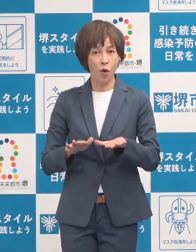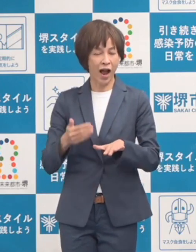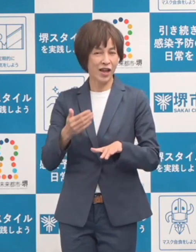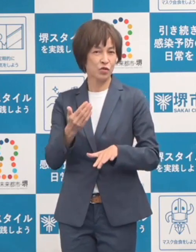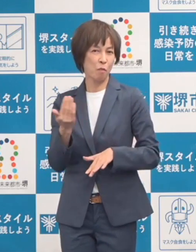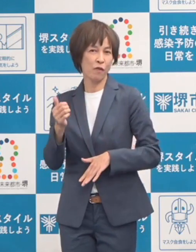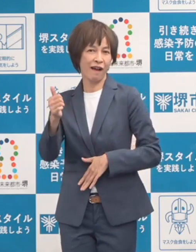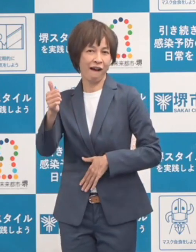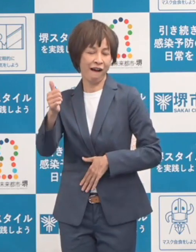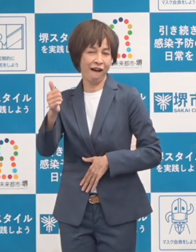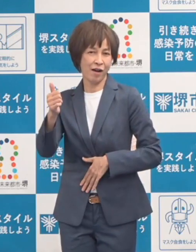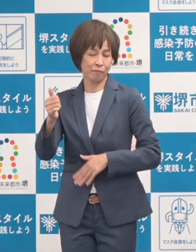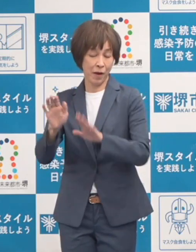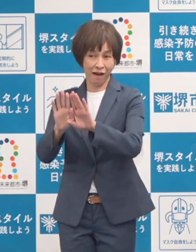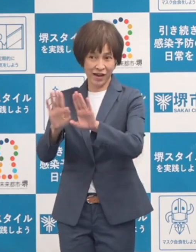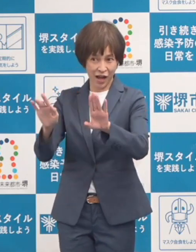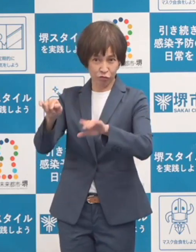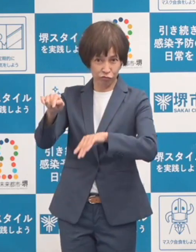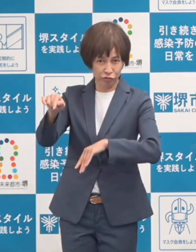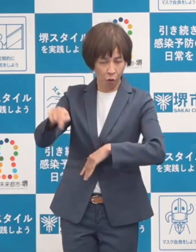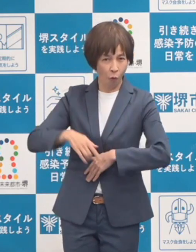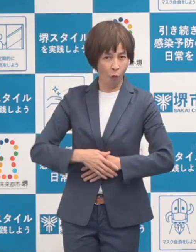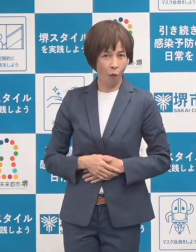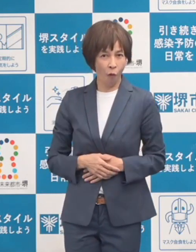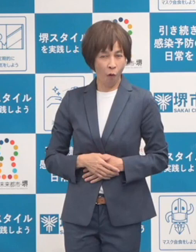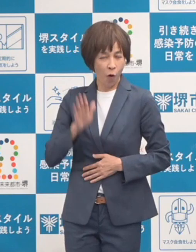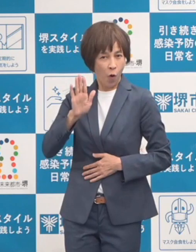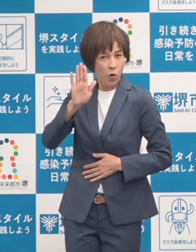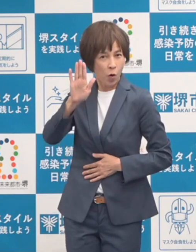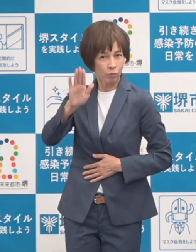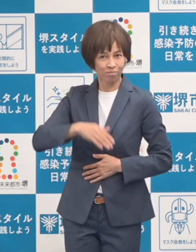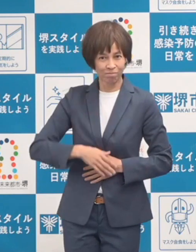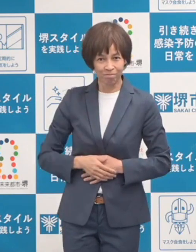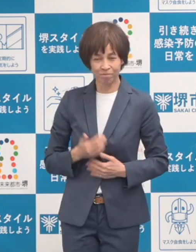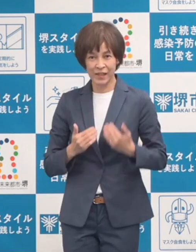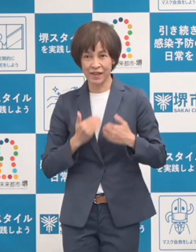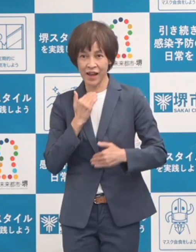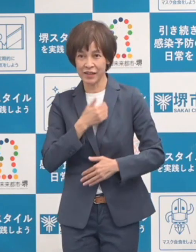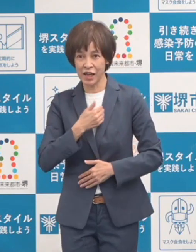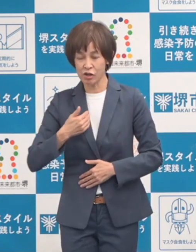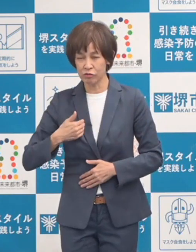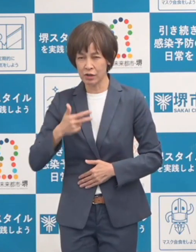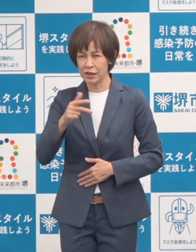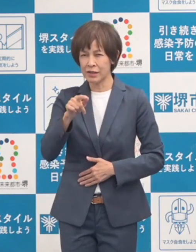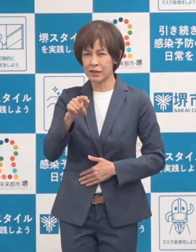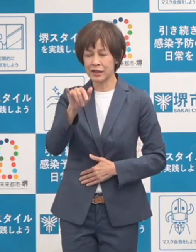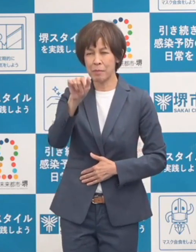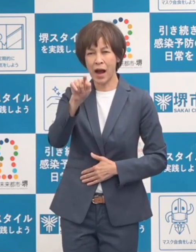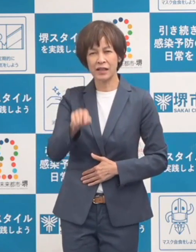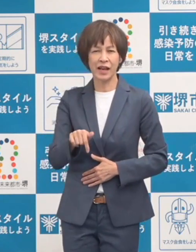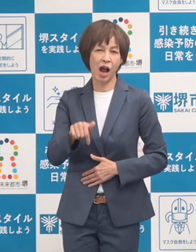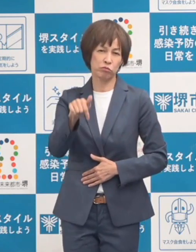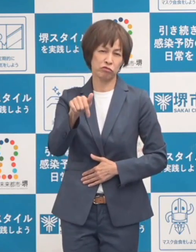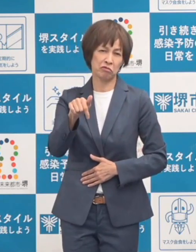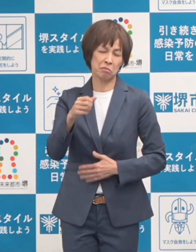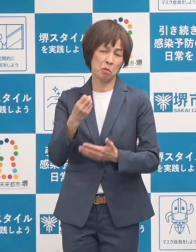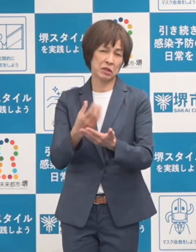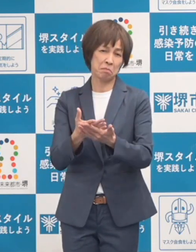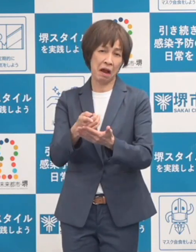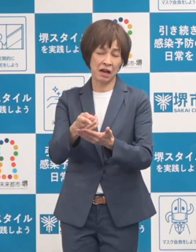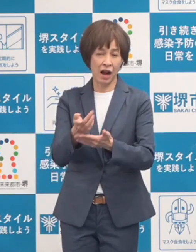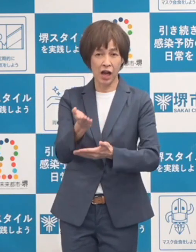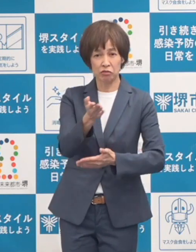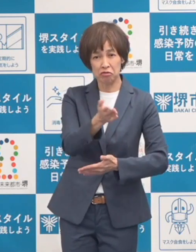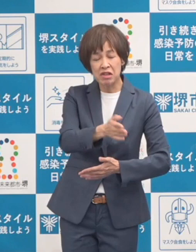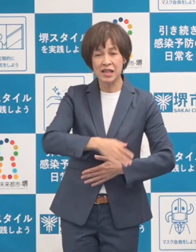来て、こういう可能性を開いてくれたと。で、シャープの失敗からどうやってこの特に定住してもらう